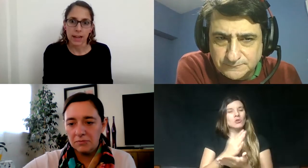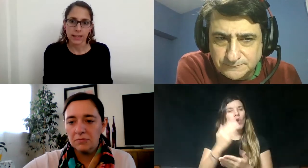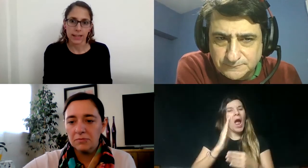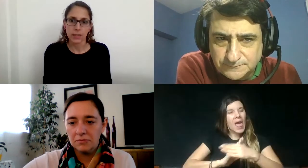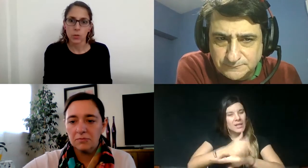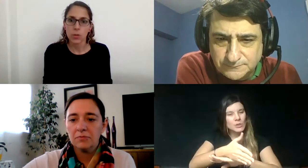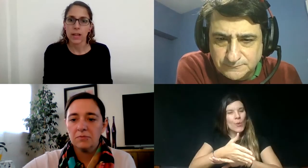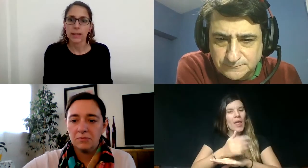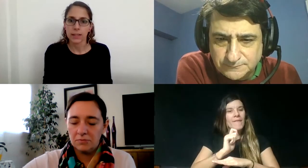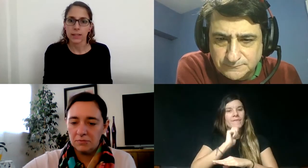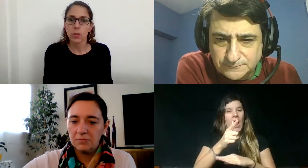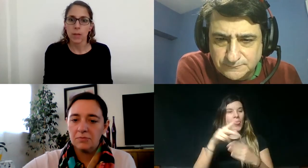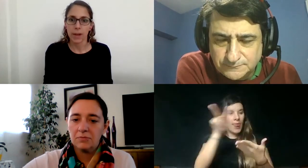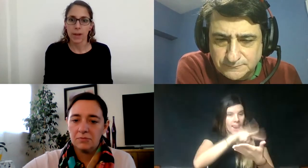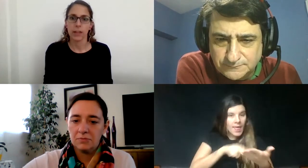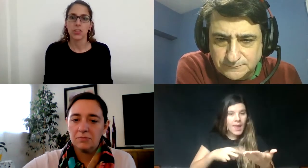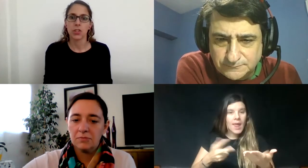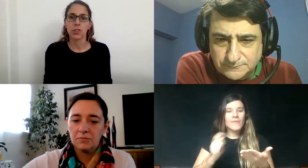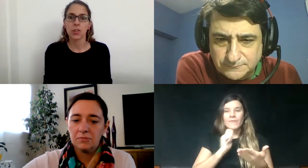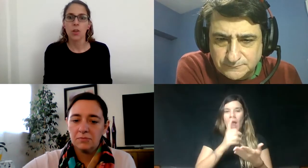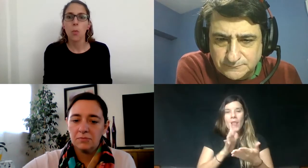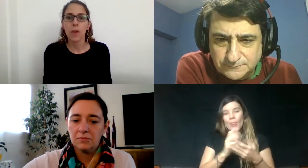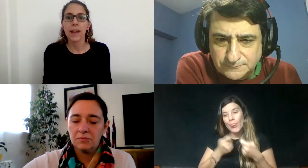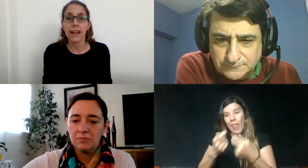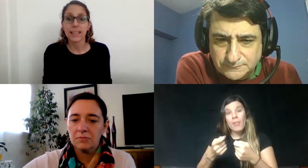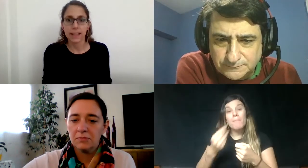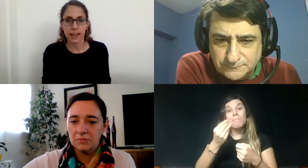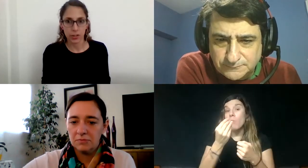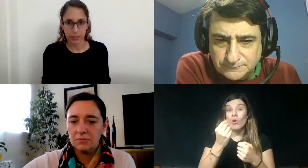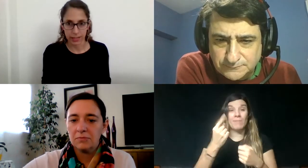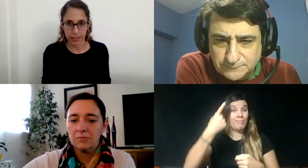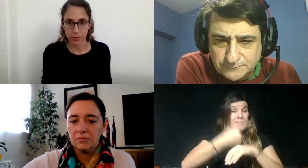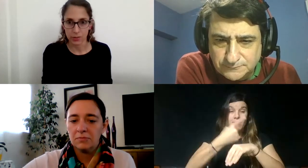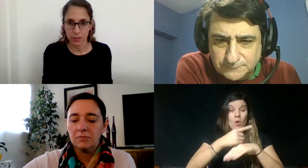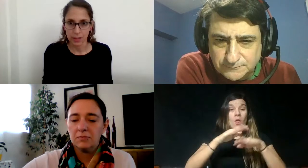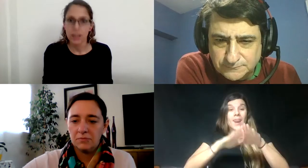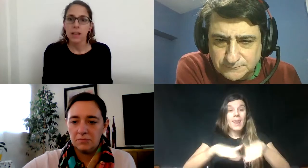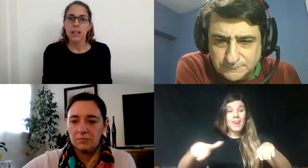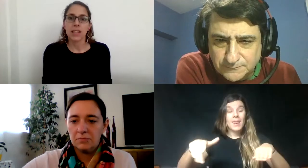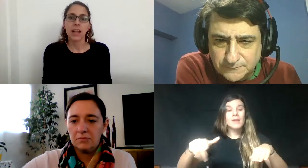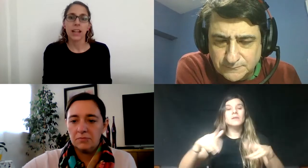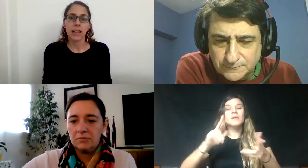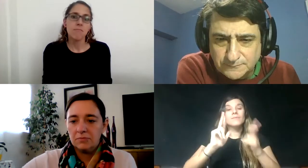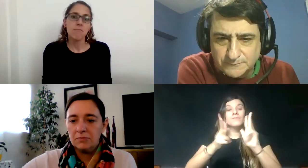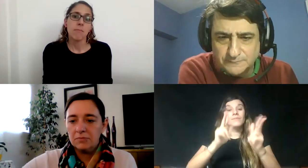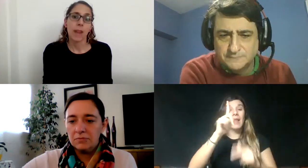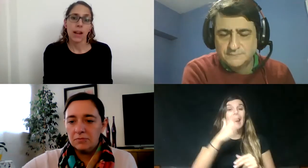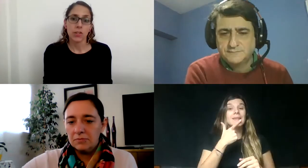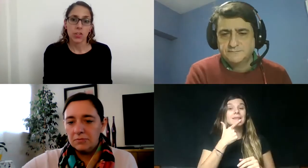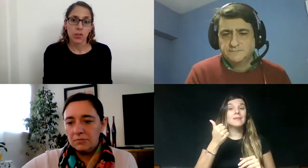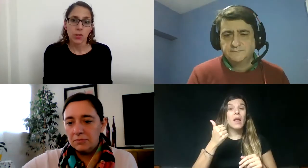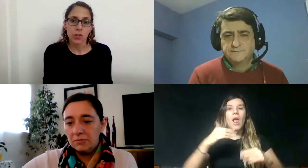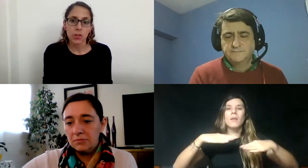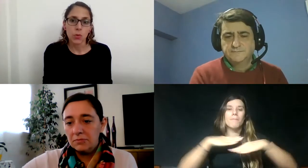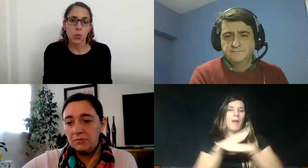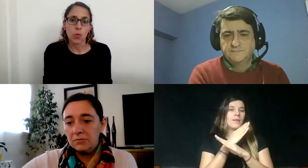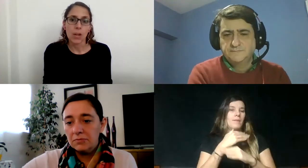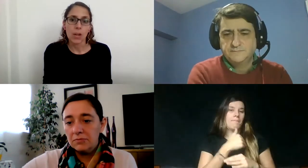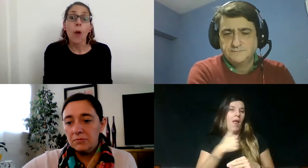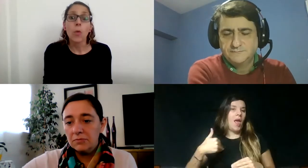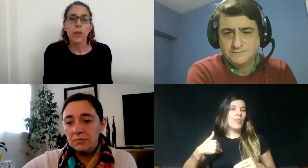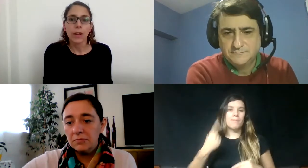de la literatura y de la lectura para que los chicos sordos puedan acceder a los textos, ya que para los chicos sordos